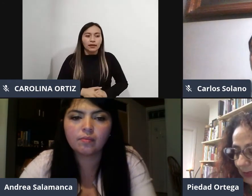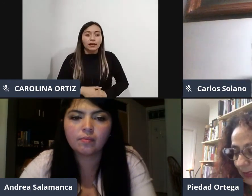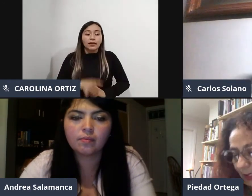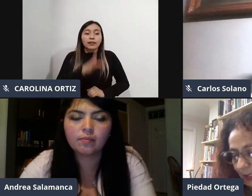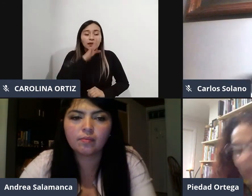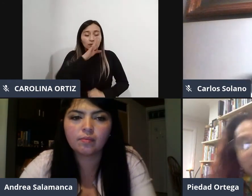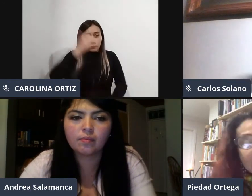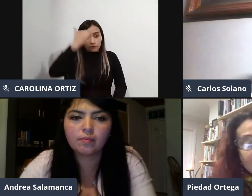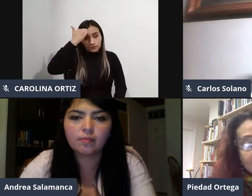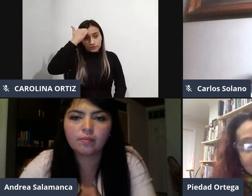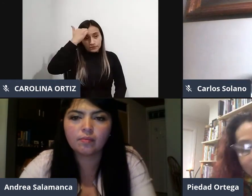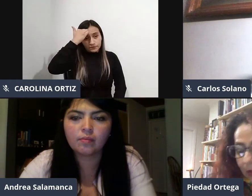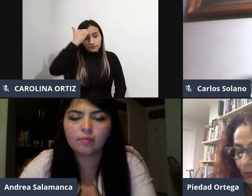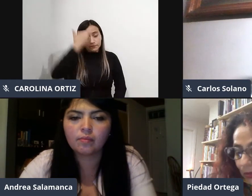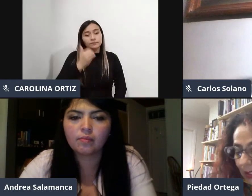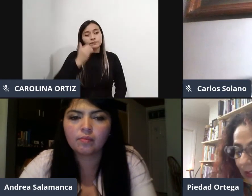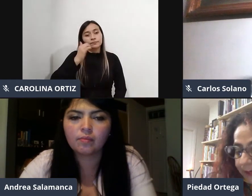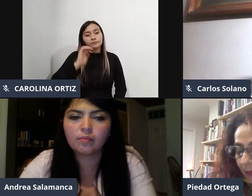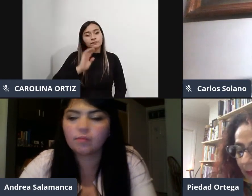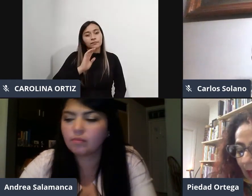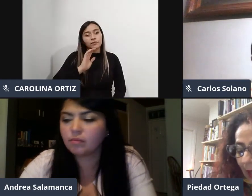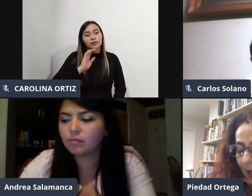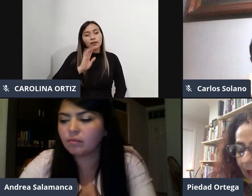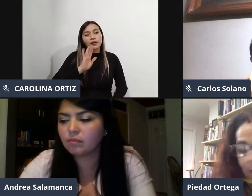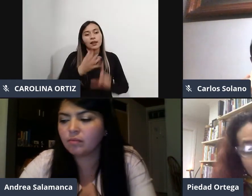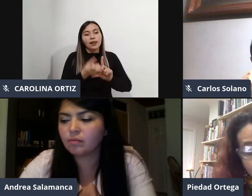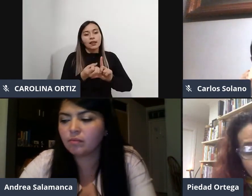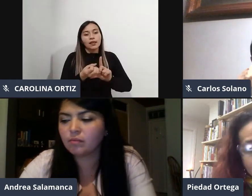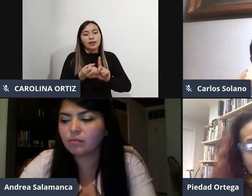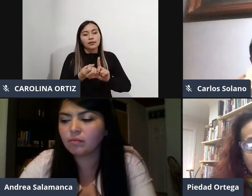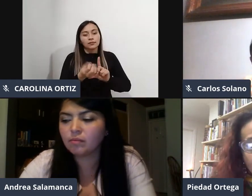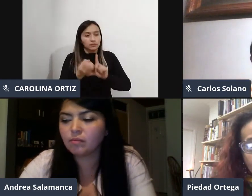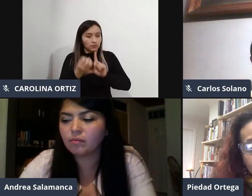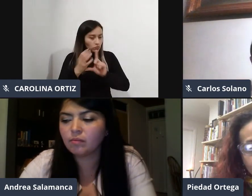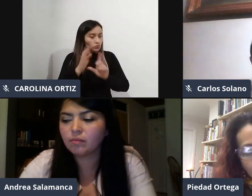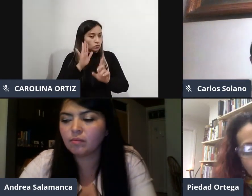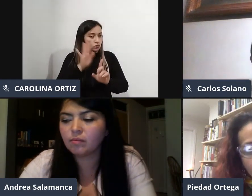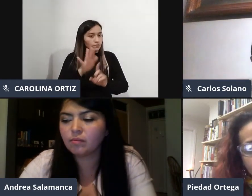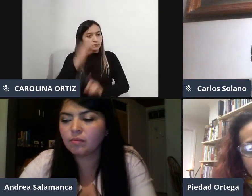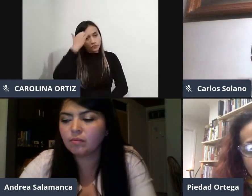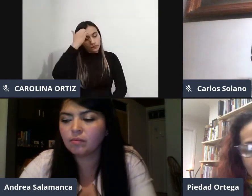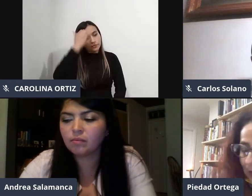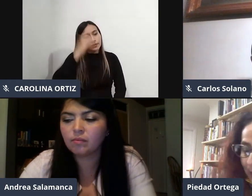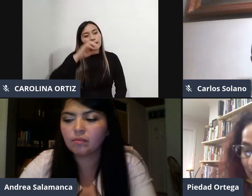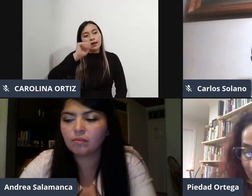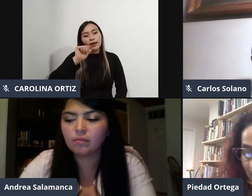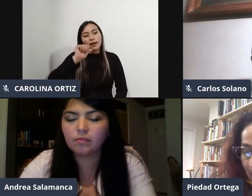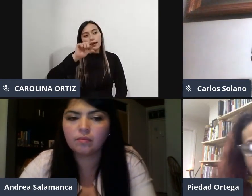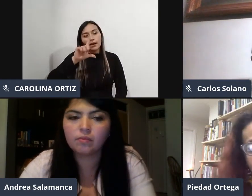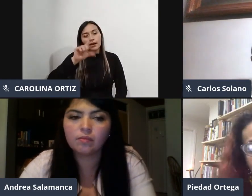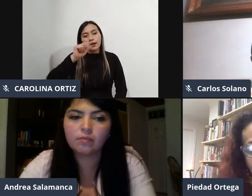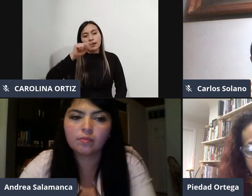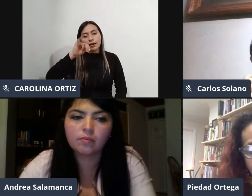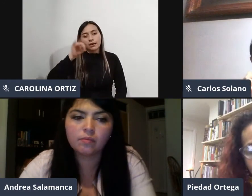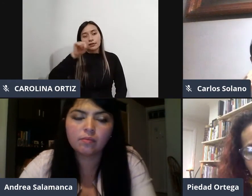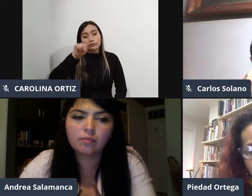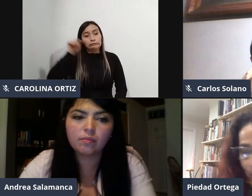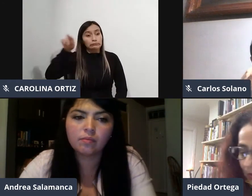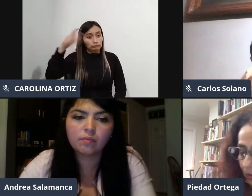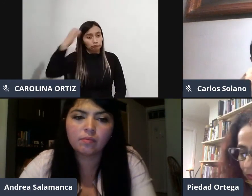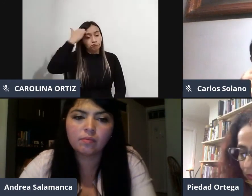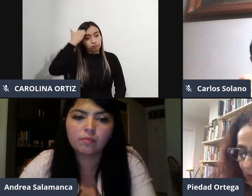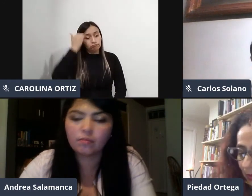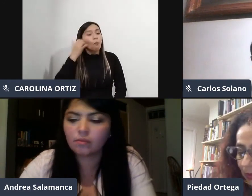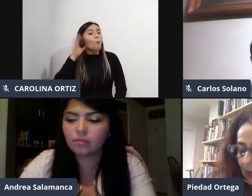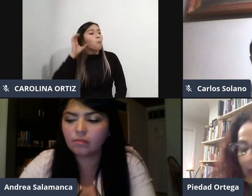de la licenciatura Alanis Bello, que es una profesora que hoy se encuentra en Brasil realizando sus estudios